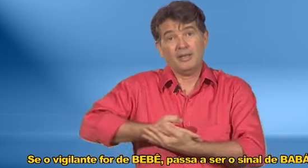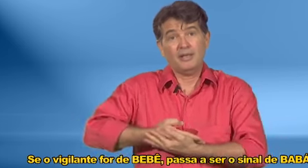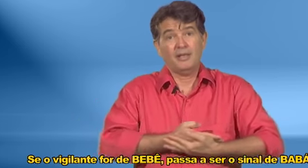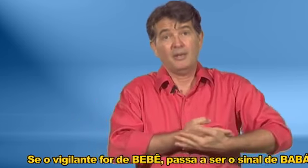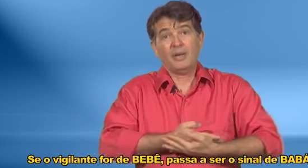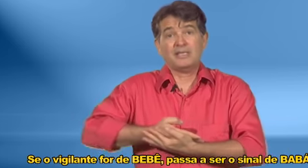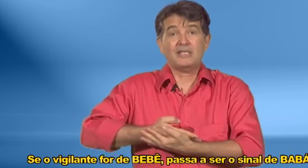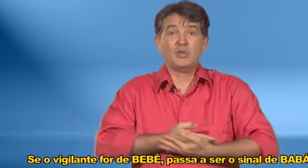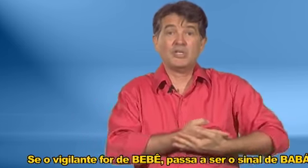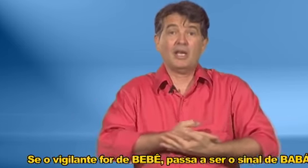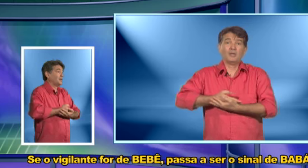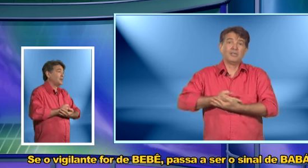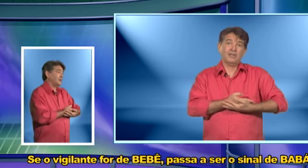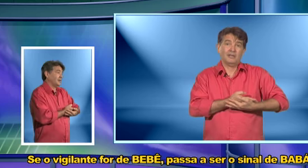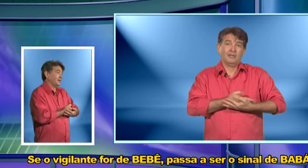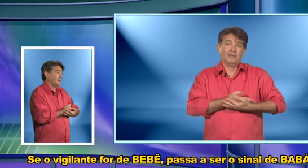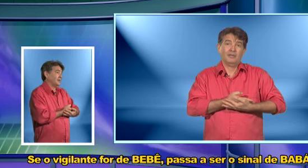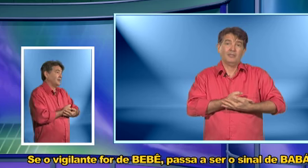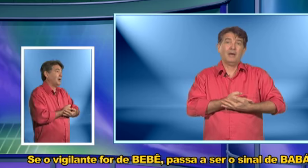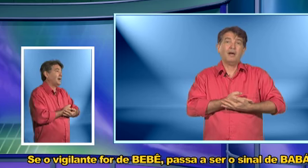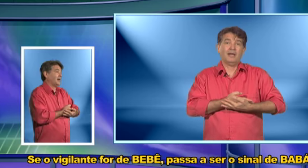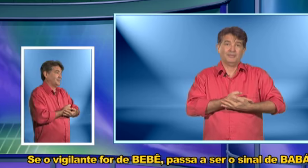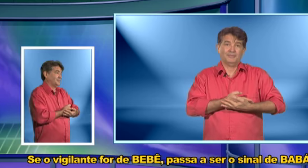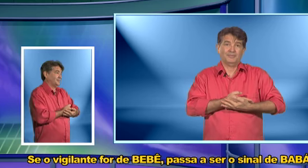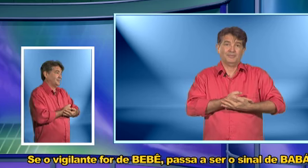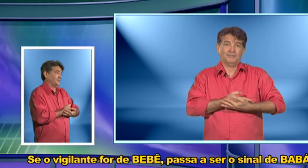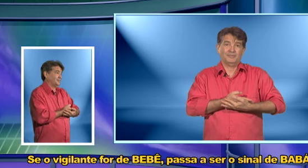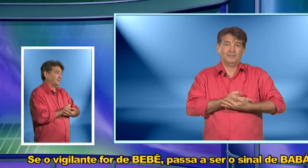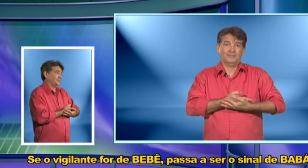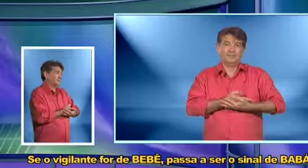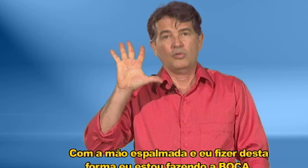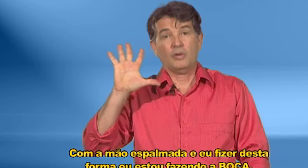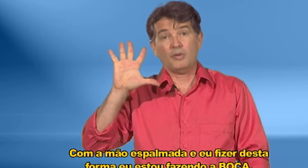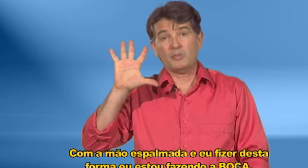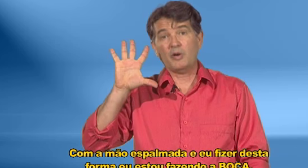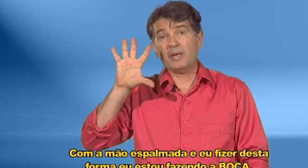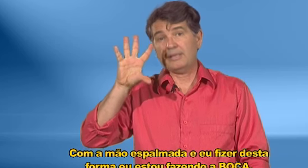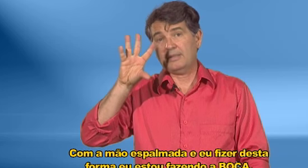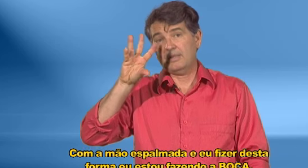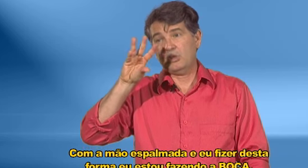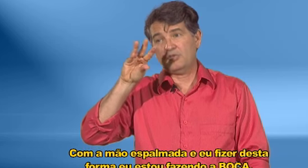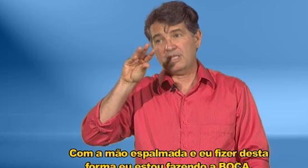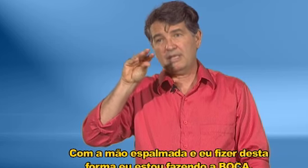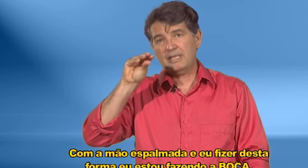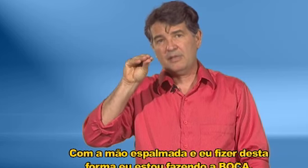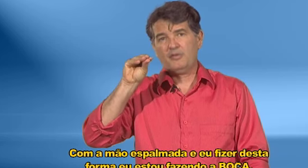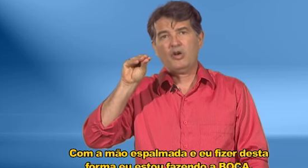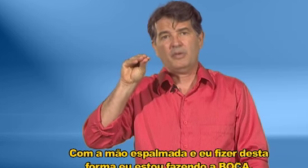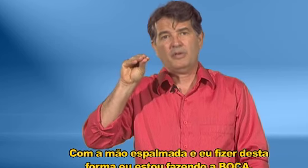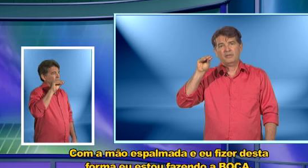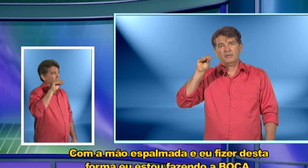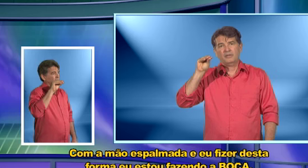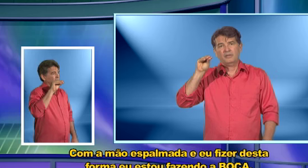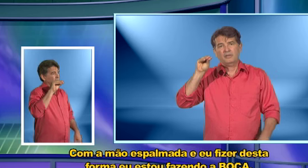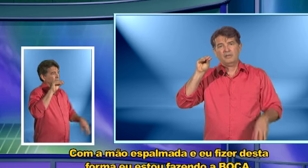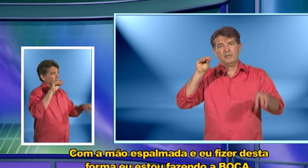bebê, passa a ser o sinal de babá. Com a mão espalmada, e eu fizer desta